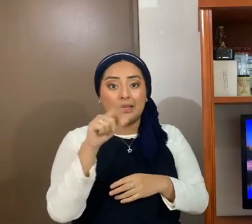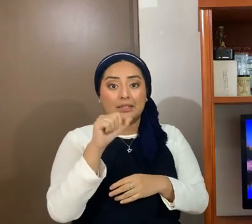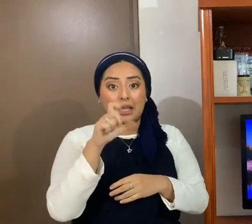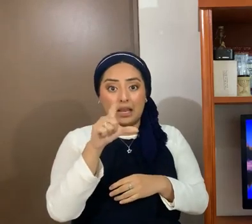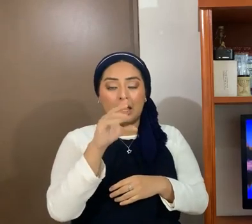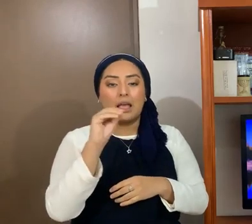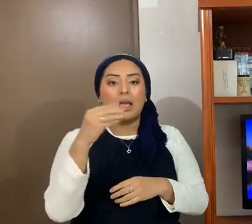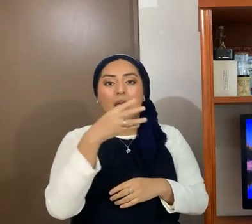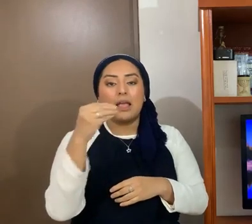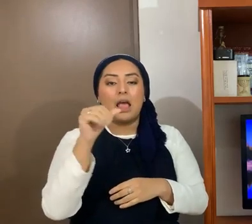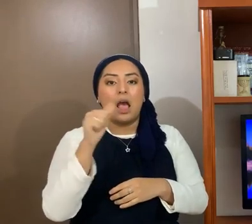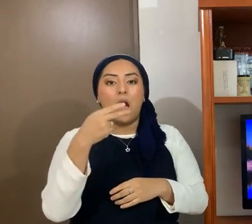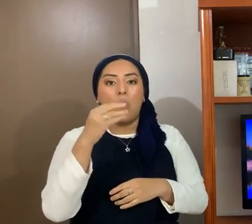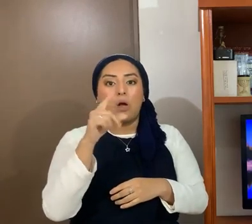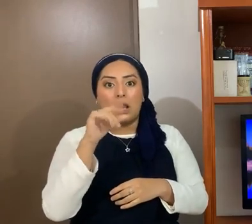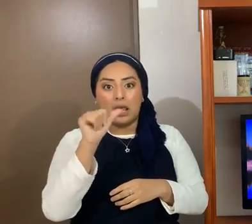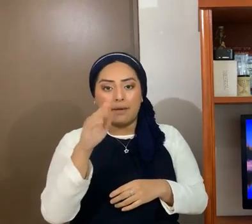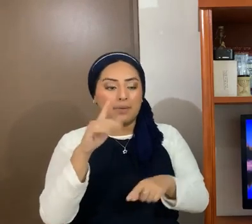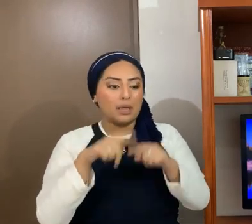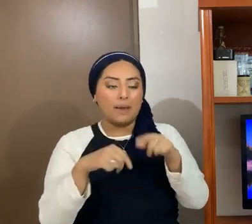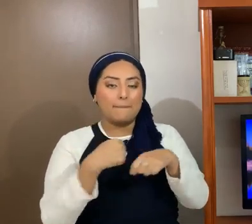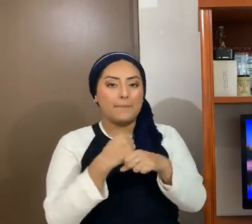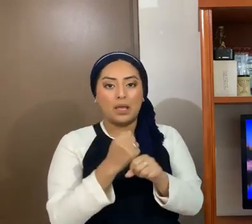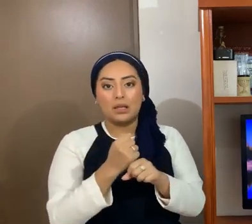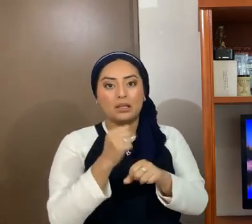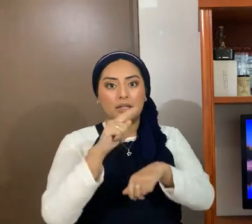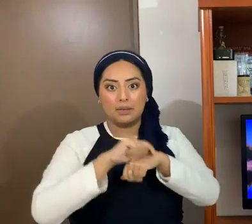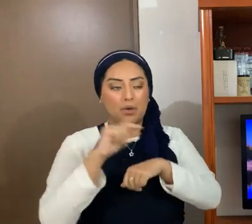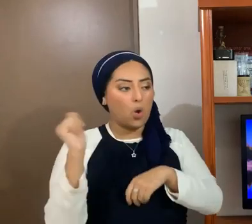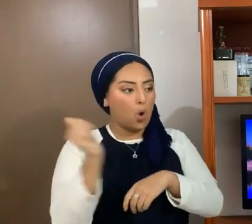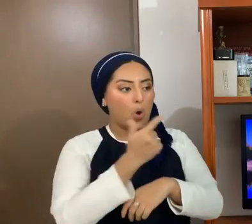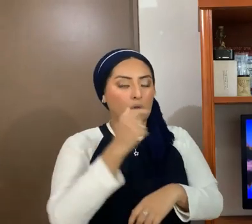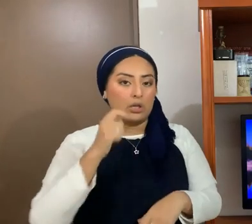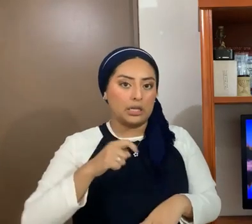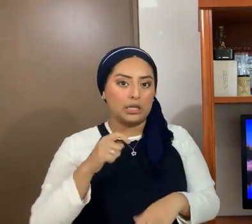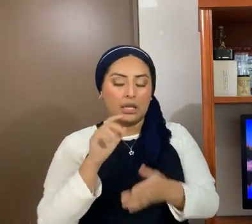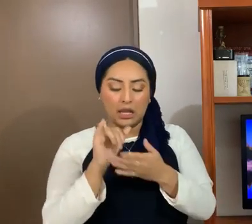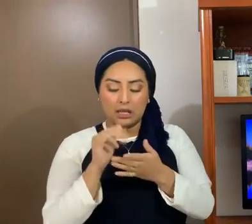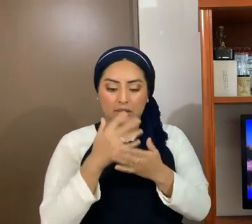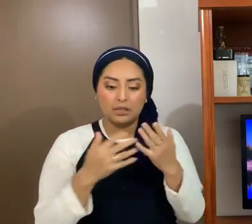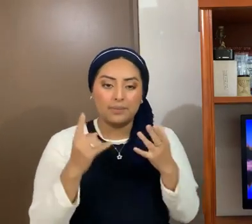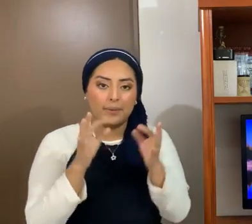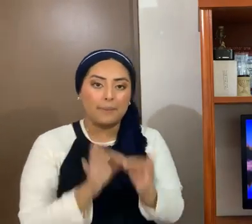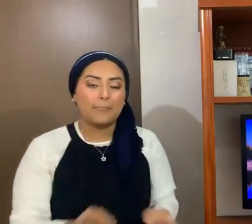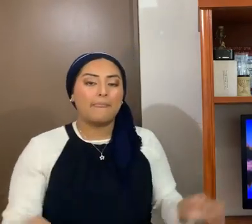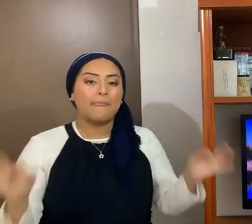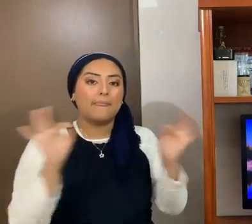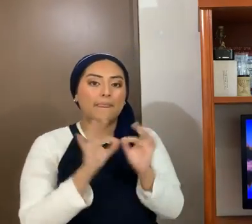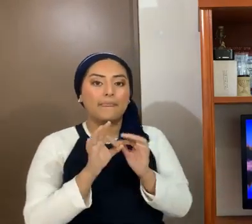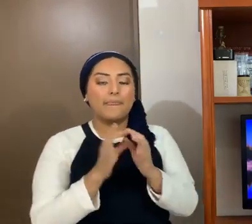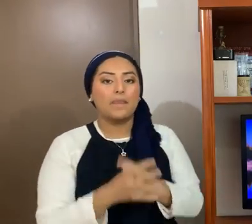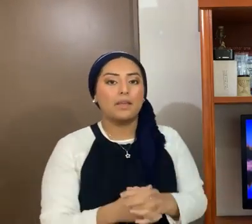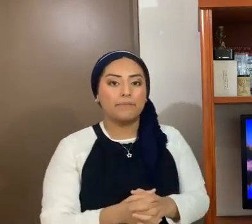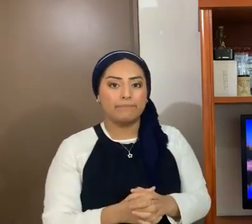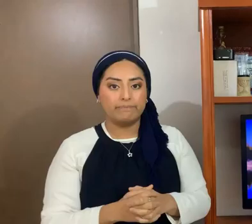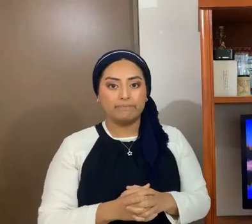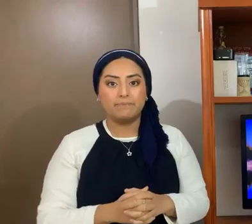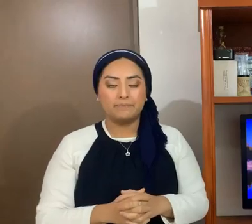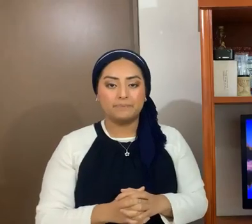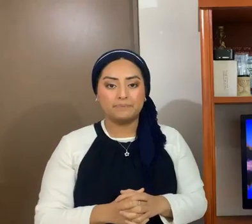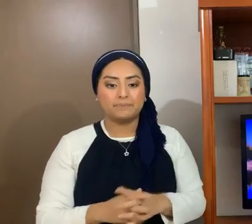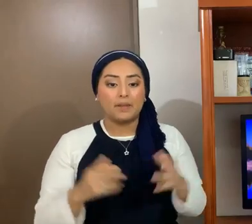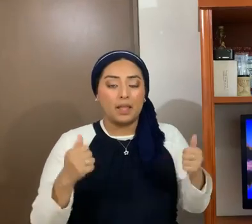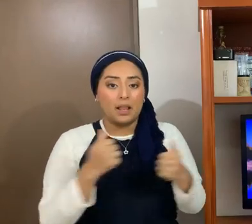hubiera podido construir el Mishkan. Entonces todos nos necesitamos, y eso es algo muy hermoso. Como dice nuestro amado Naví,